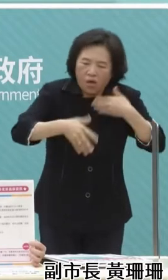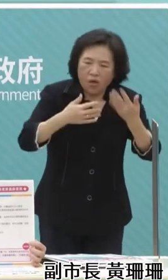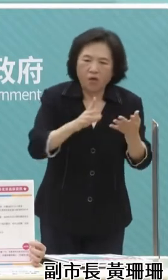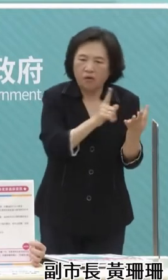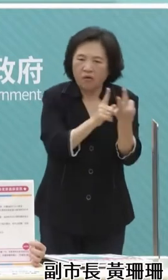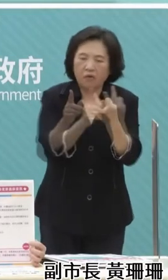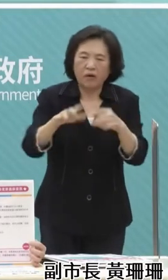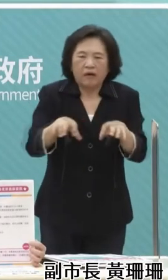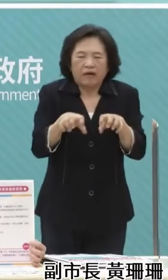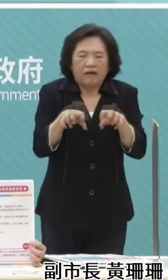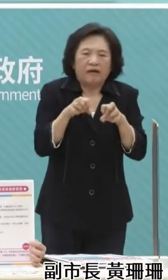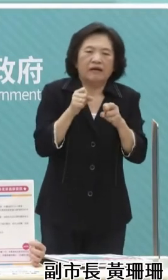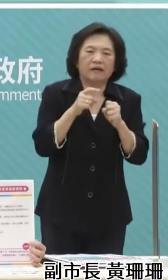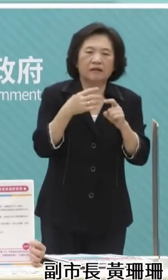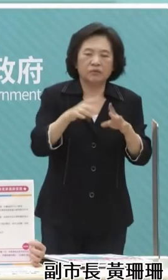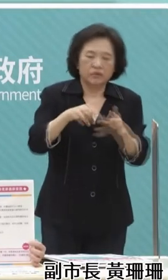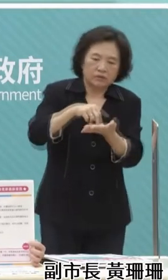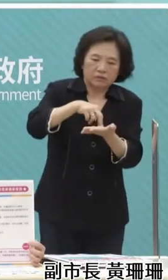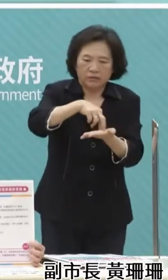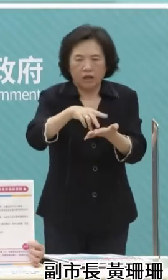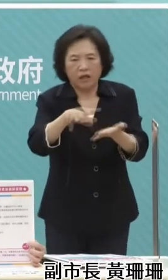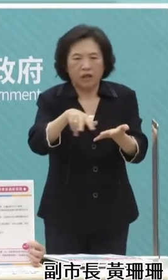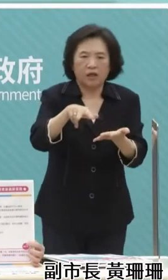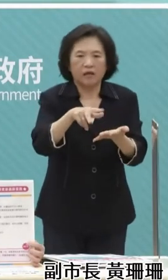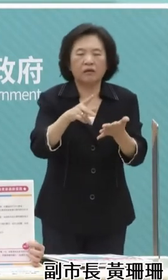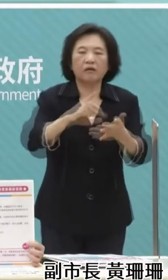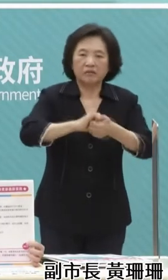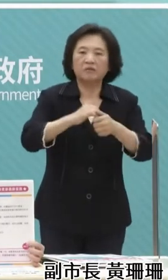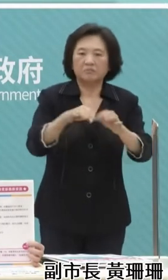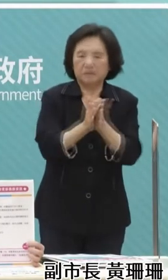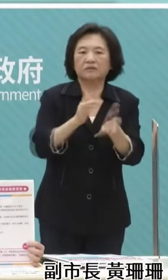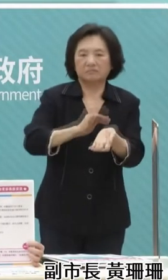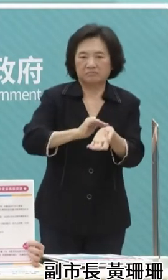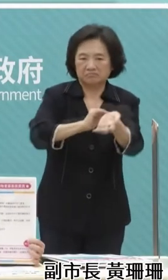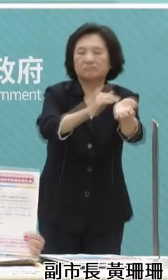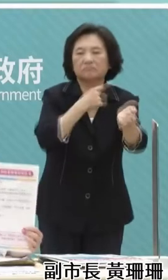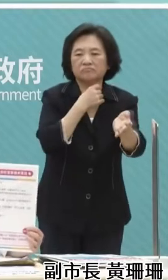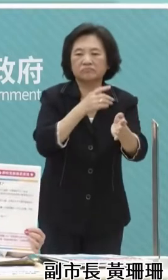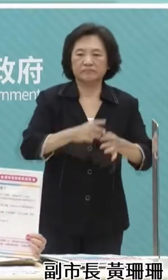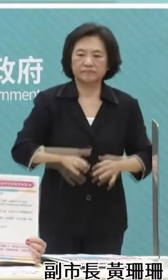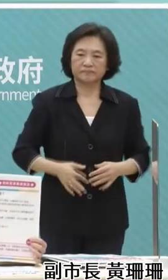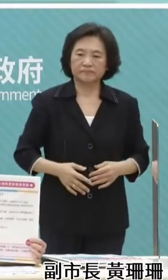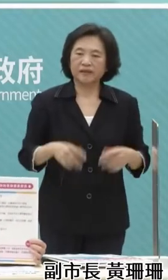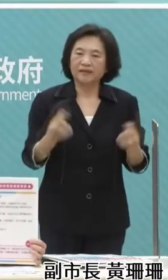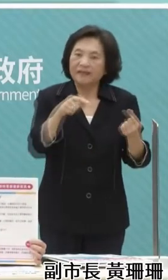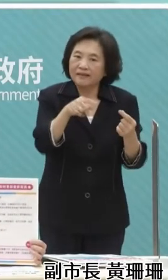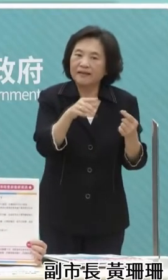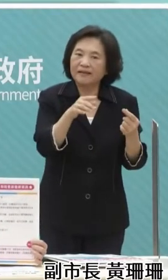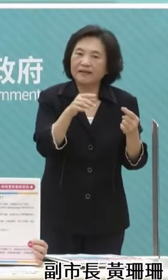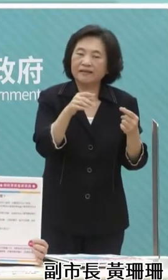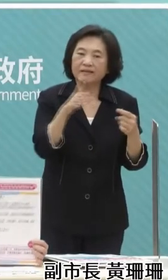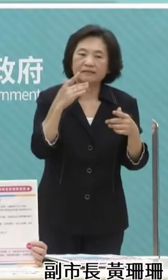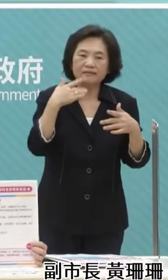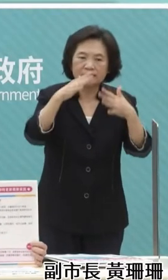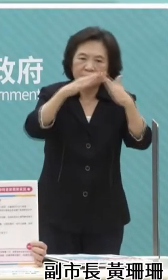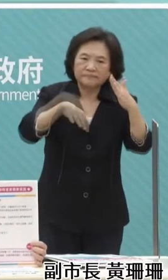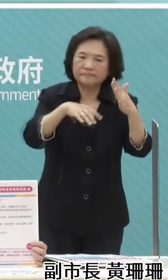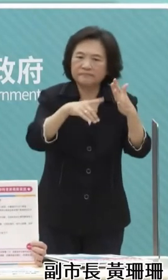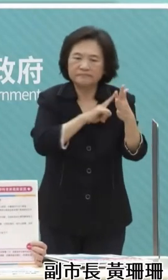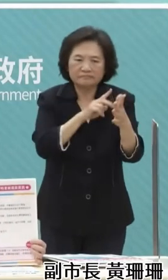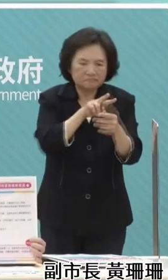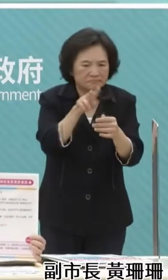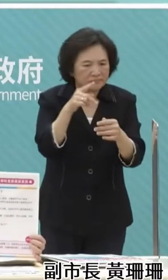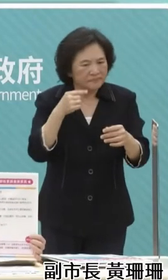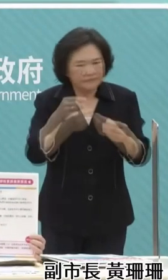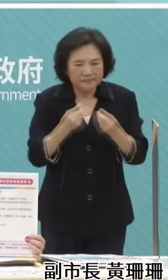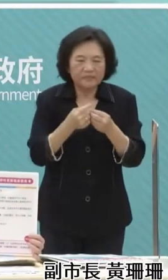话，抽搐或步态不稳，其实就应该到急诊来。所以像类似的状况你在家里没有办法判断的话，